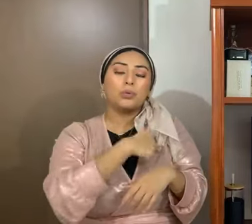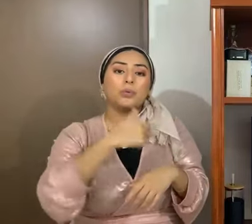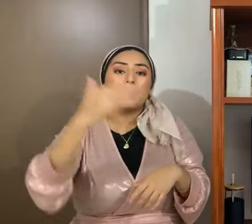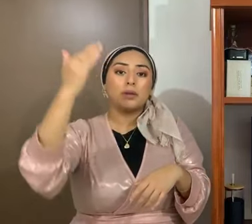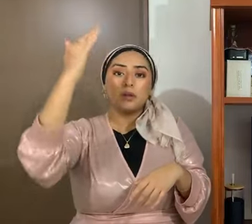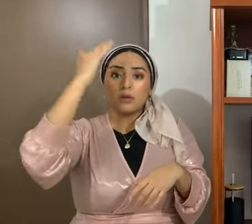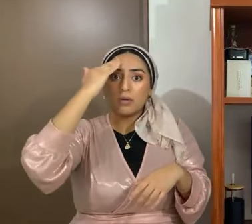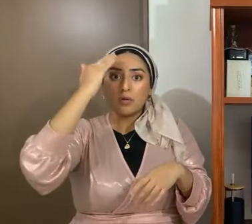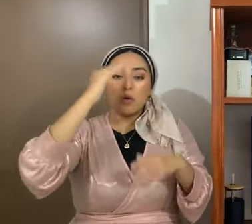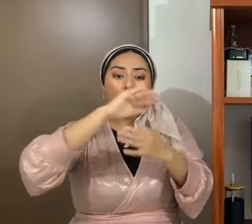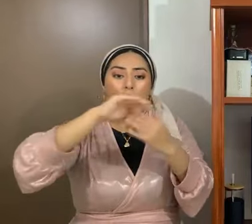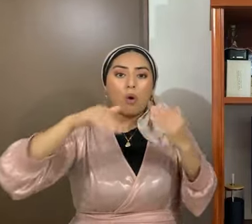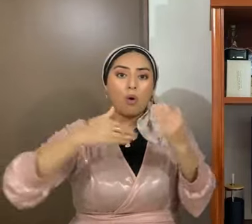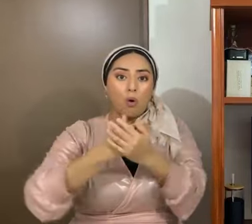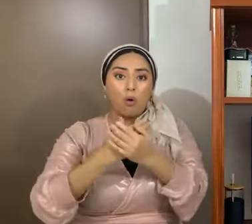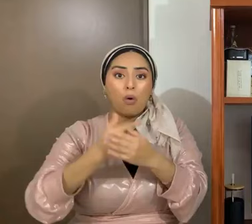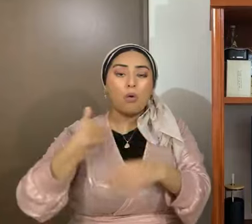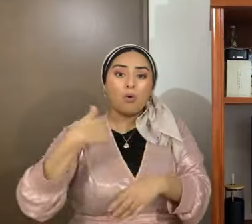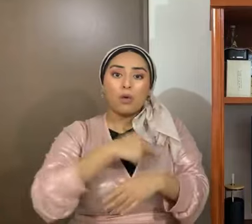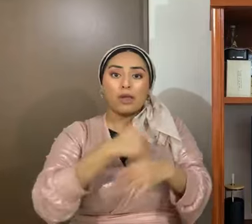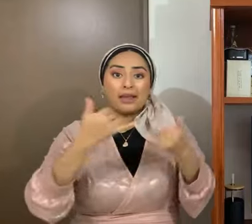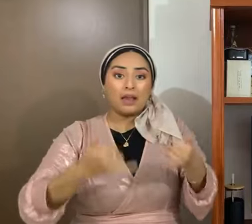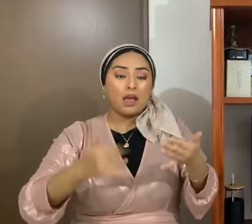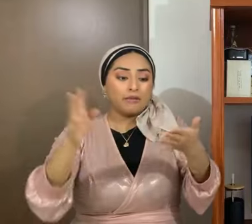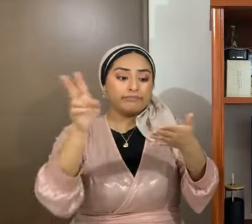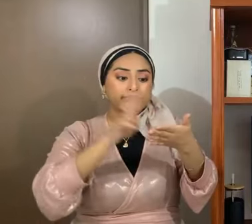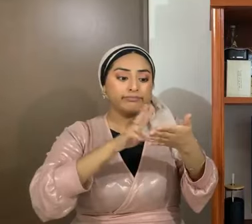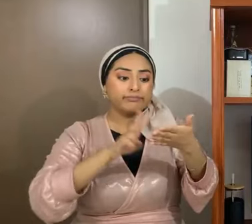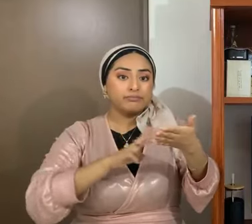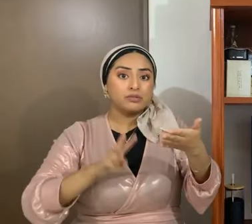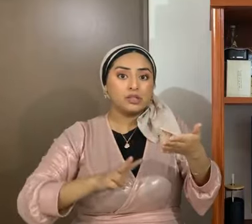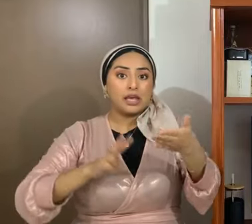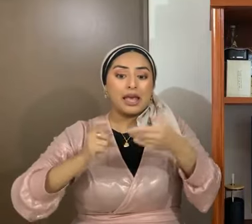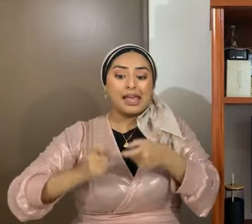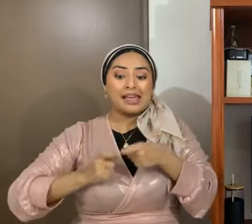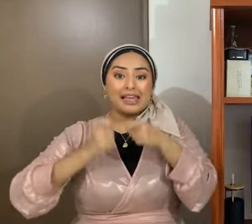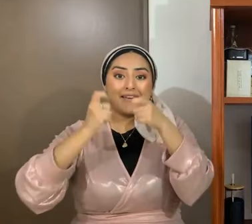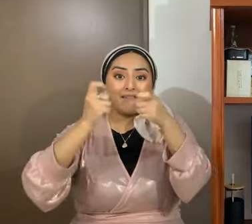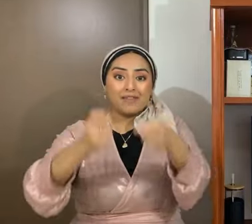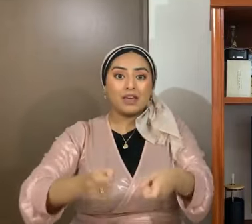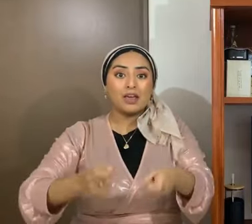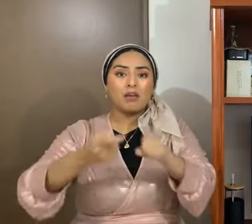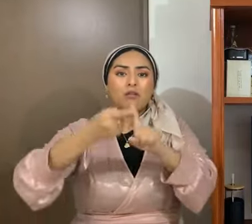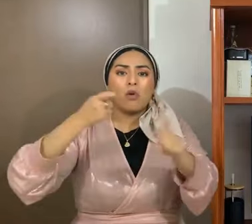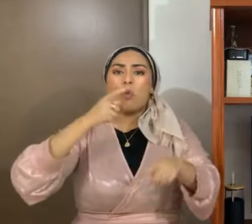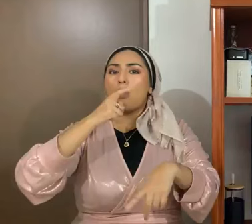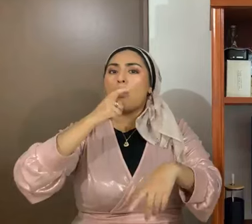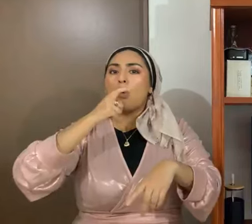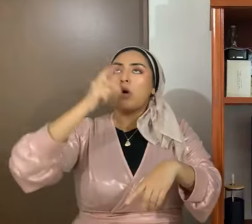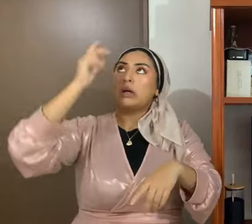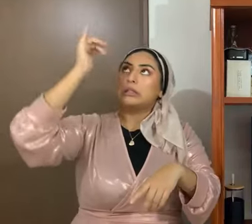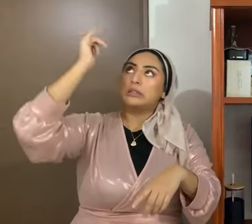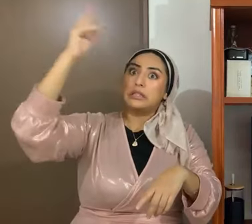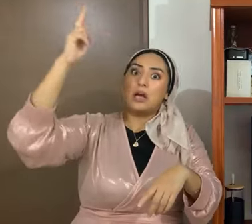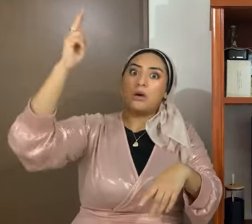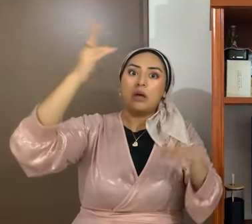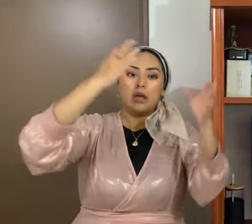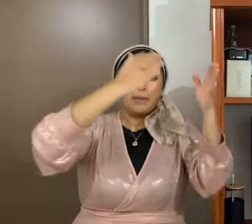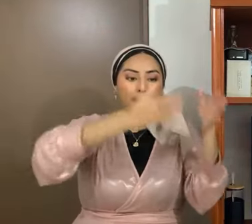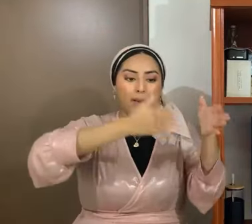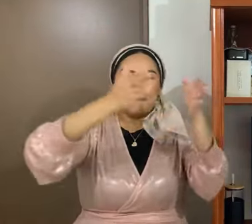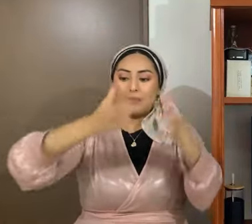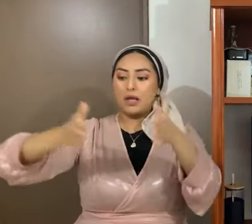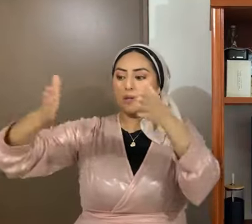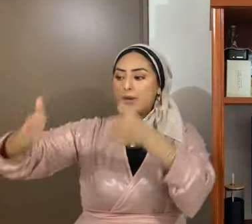sabemos que todo lo que estamos leyendo fue dado directamente por Yahweh en el orden en el